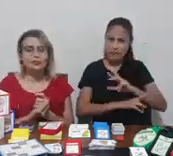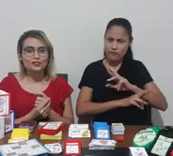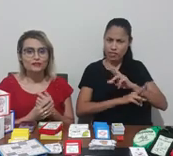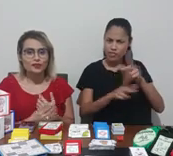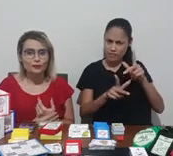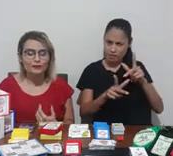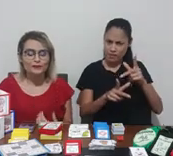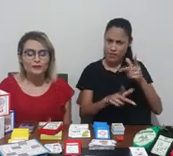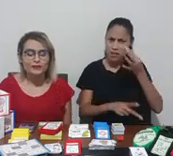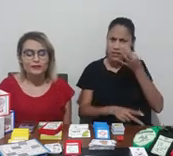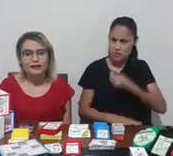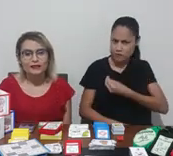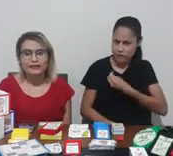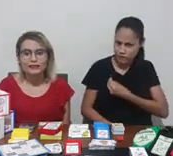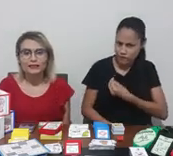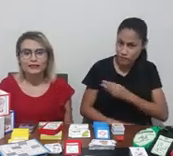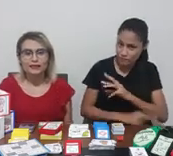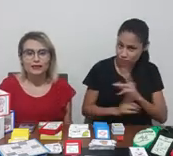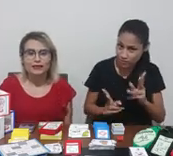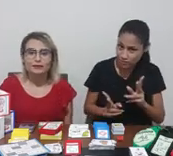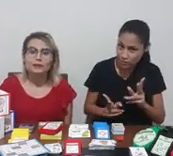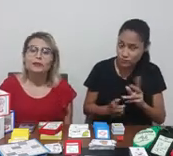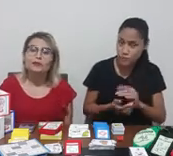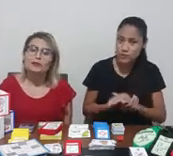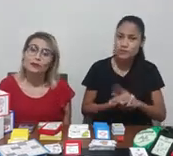Nós estivemos